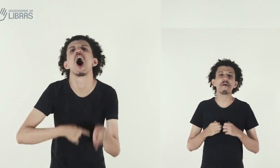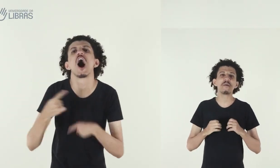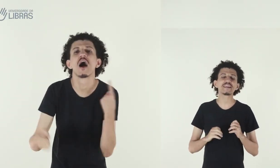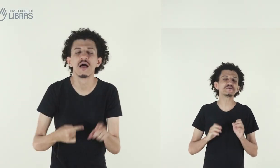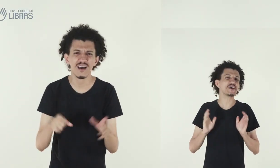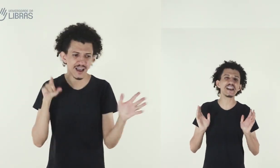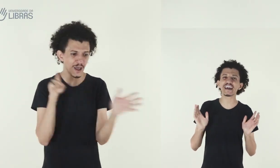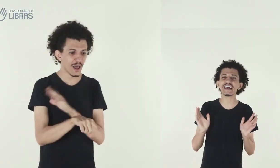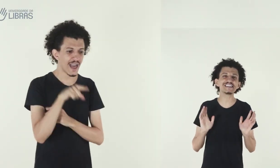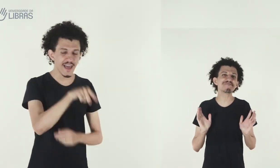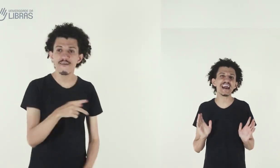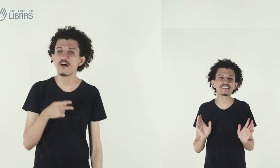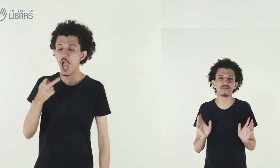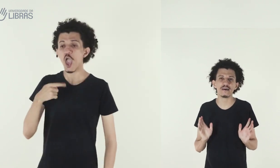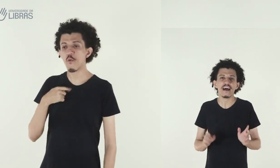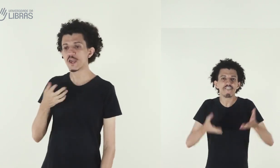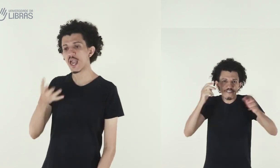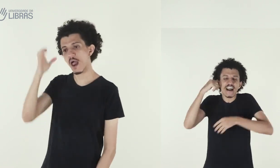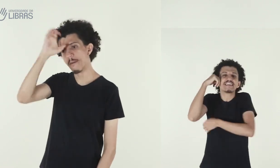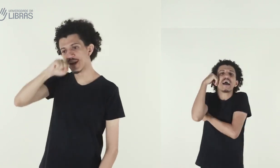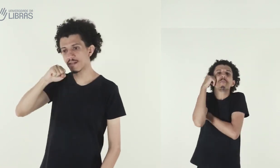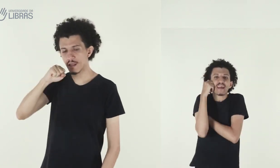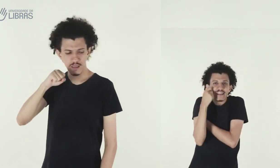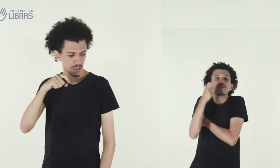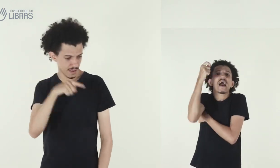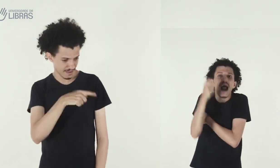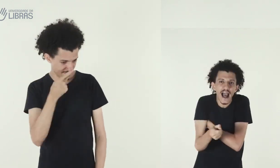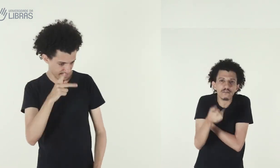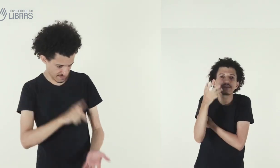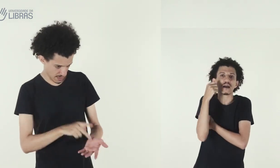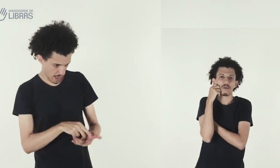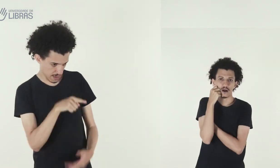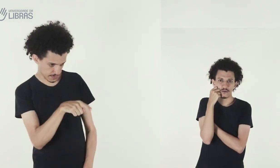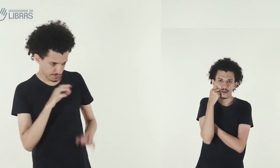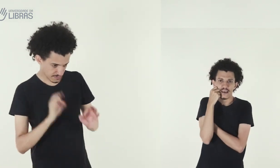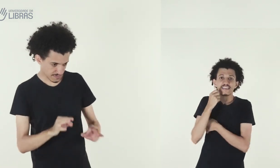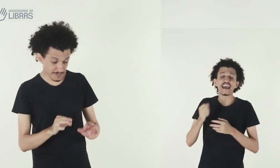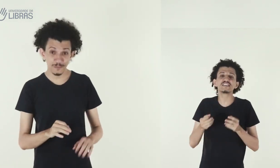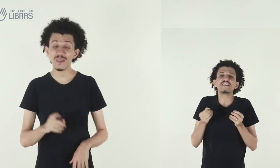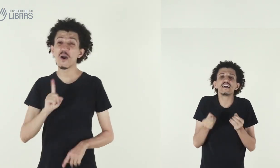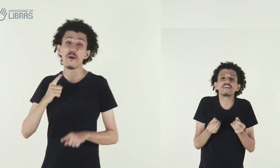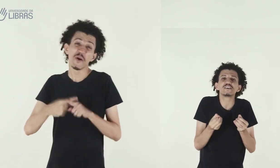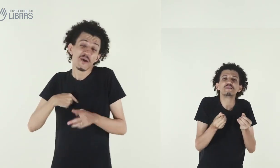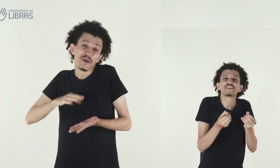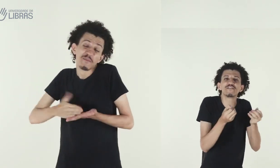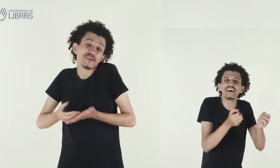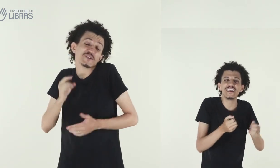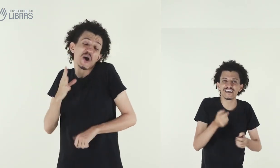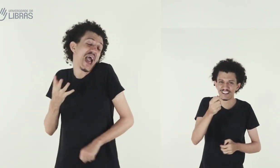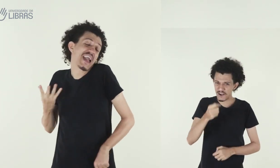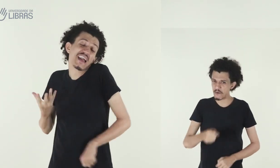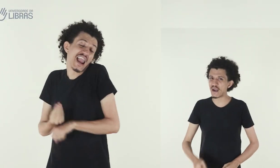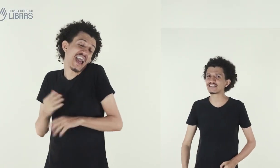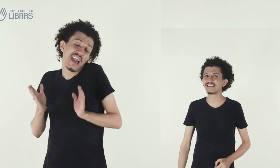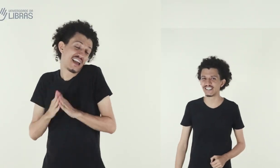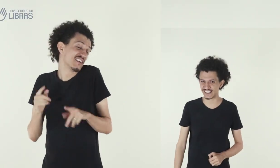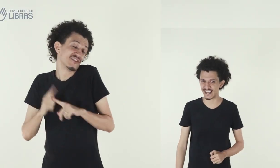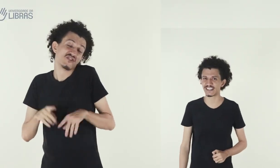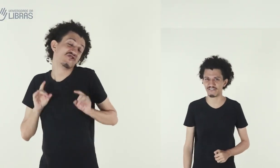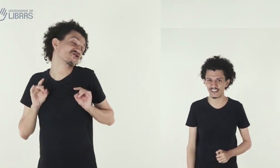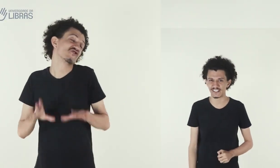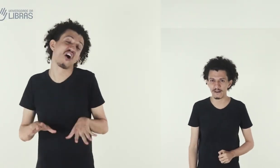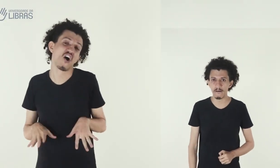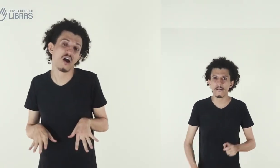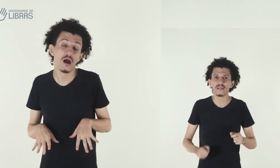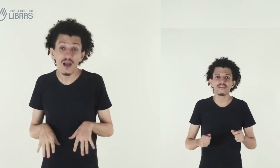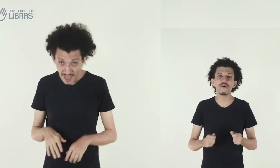Eu interpreto só na igreja mesmo. Vai ficar interpretando errado até quando? Desviando as minhas ovelhinhas, o mestre disse